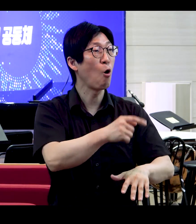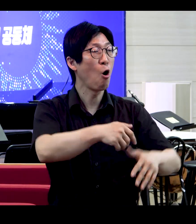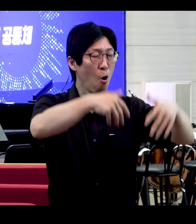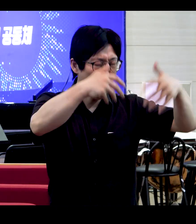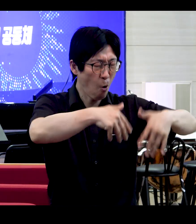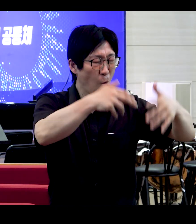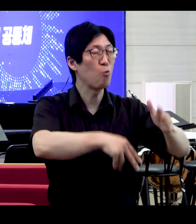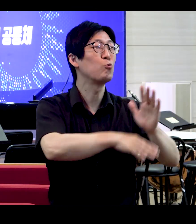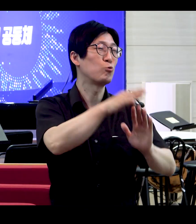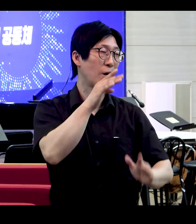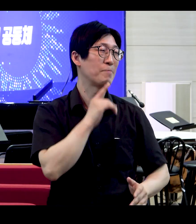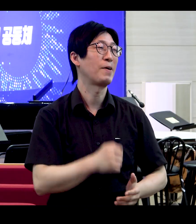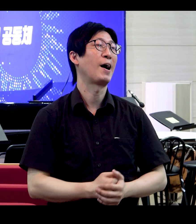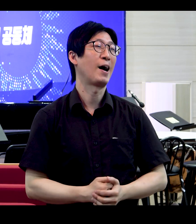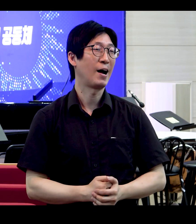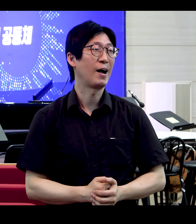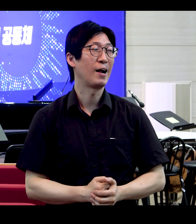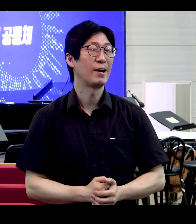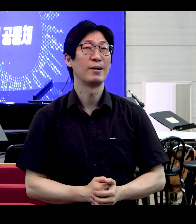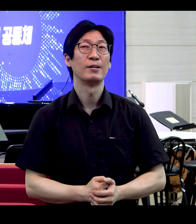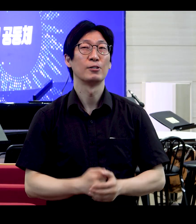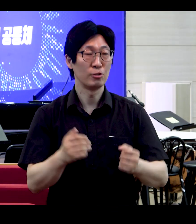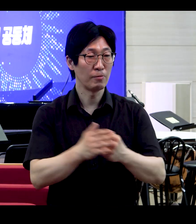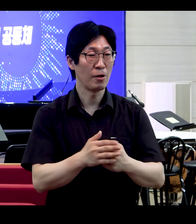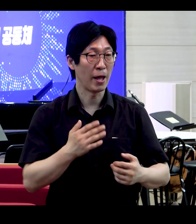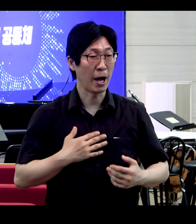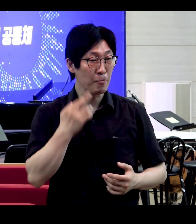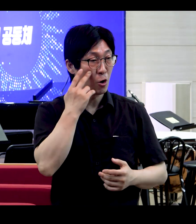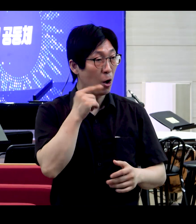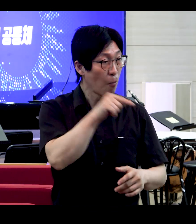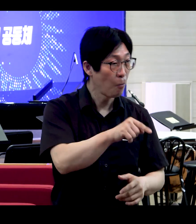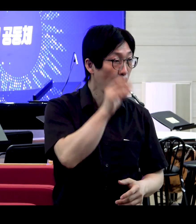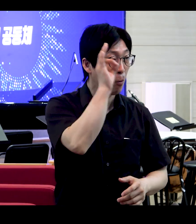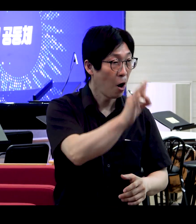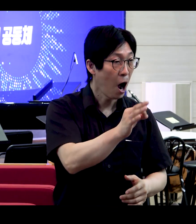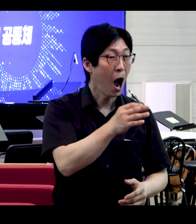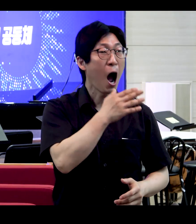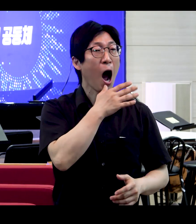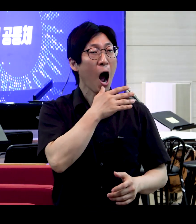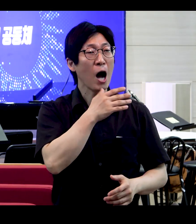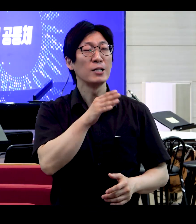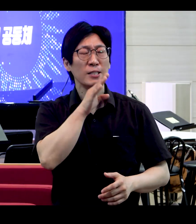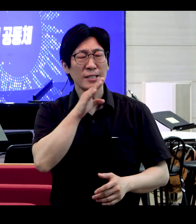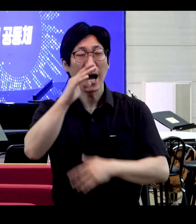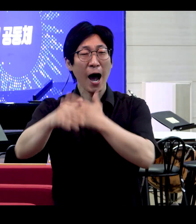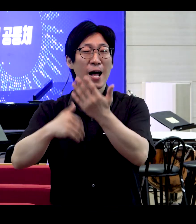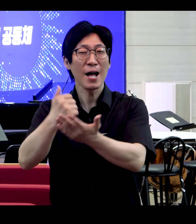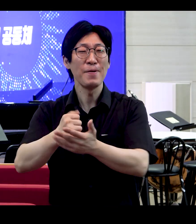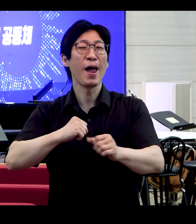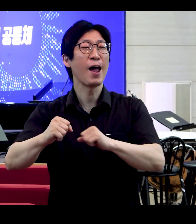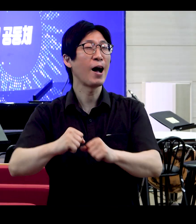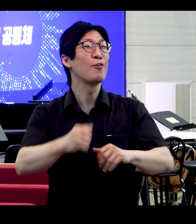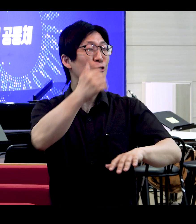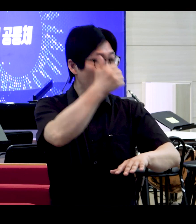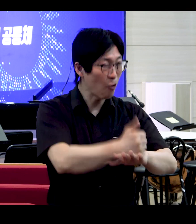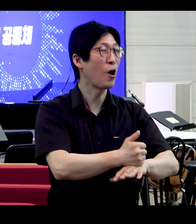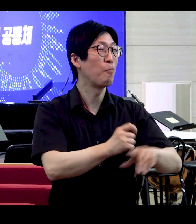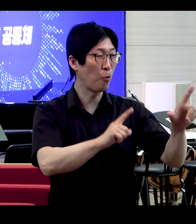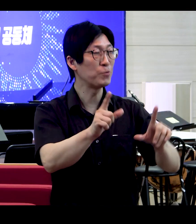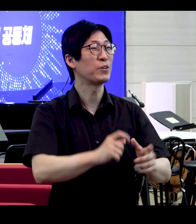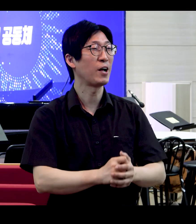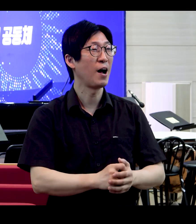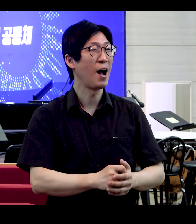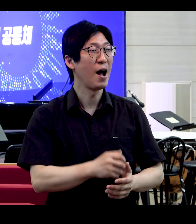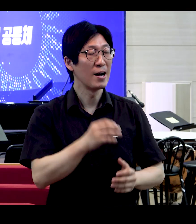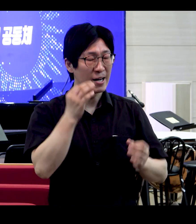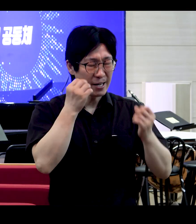거예요. 그래서 제가 바로 그랜드 캐니언에 가서 그렇게 감동스럽고 그렇게 정말 전율하는 느낌을 가진 거예요. 이